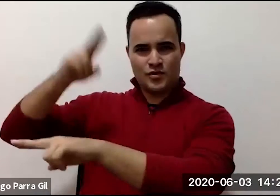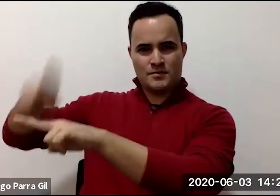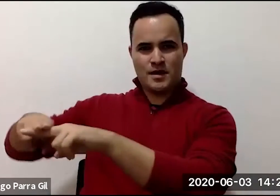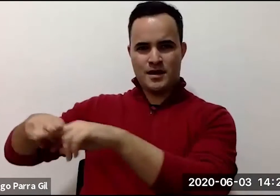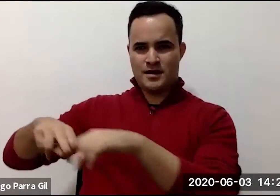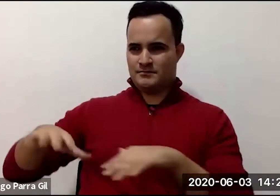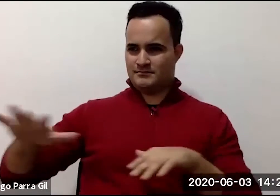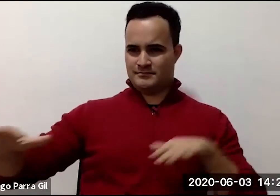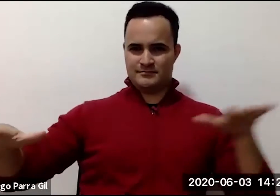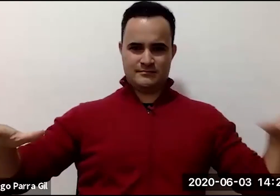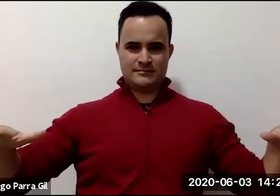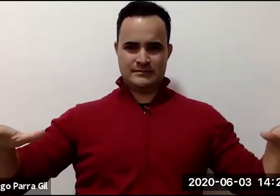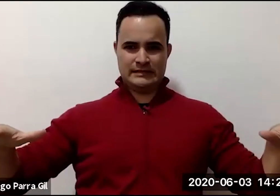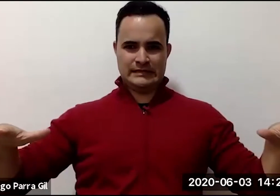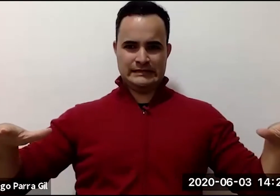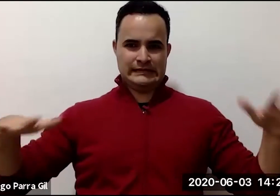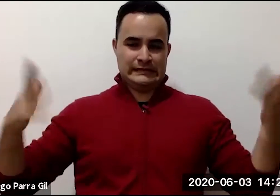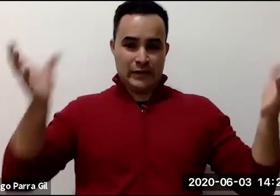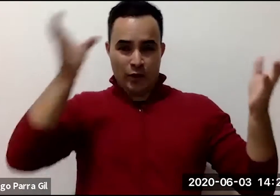también importante resaltar